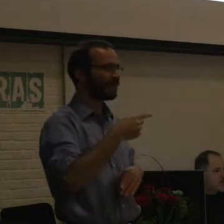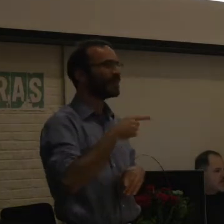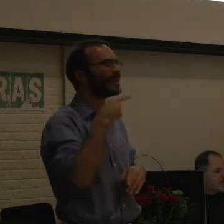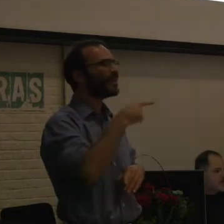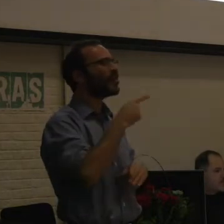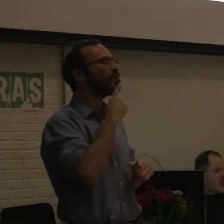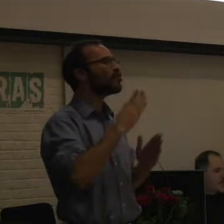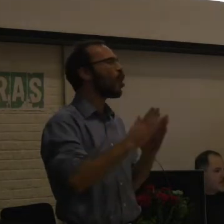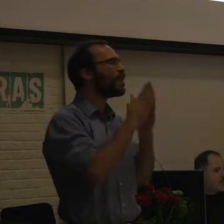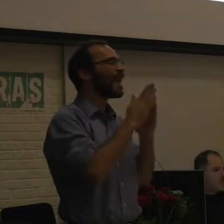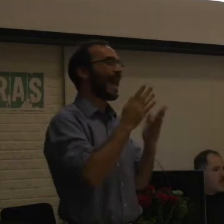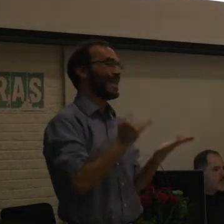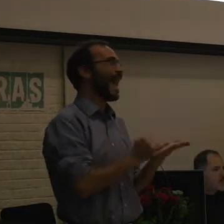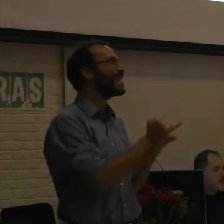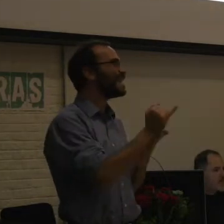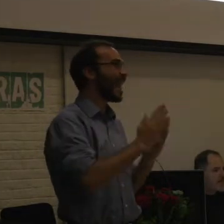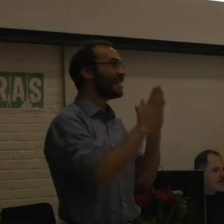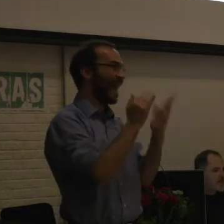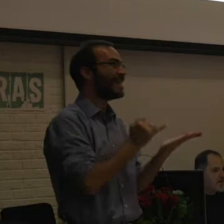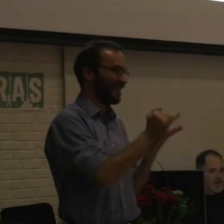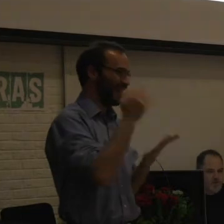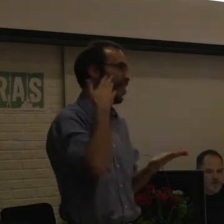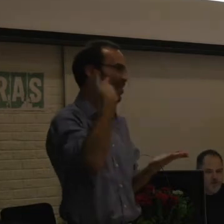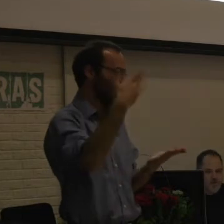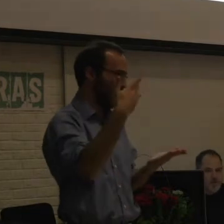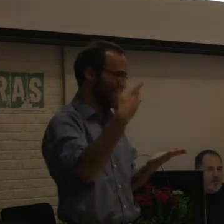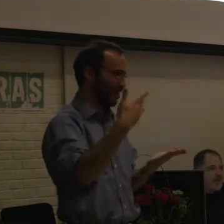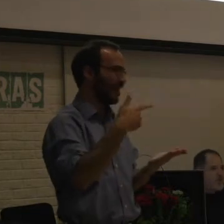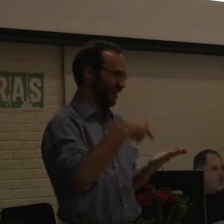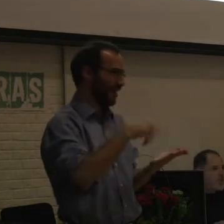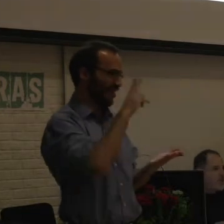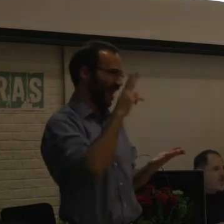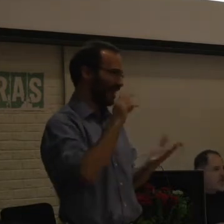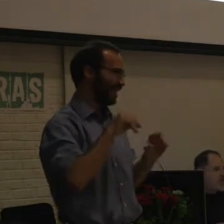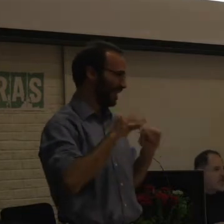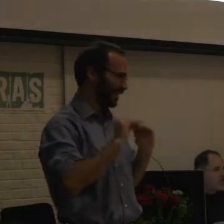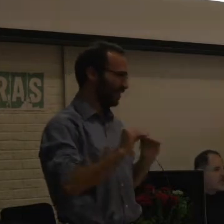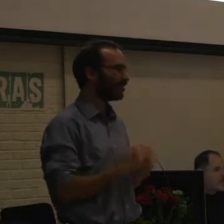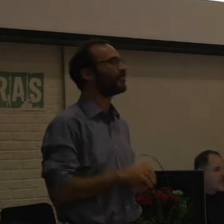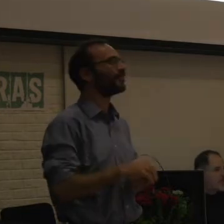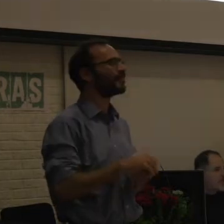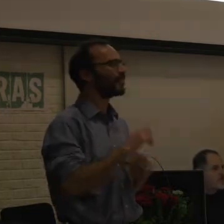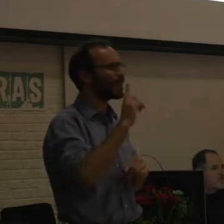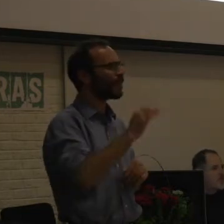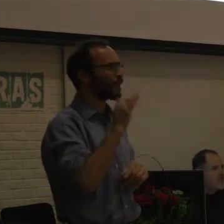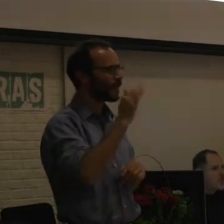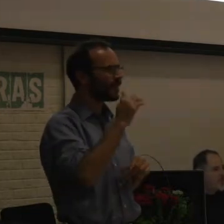Isidro y sus milagros, o la Beata Mariana de Jesús. Luego hay historias sorprendentes. Por